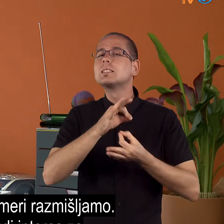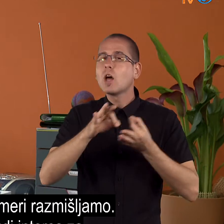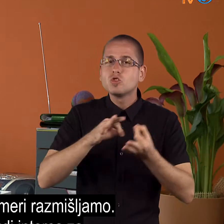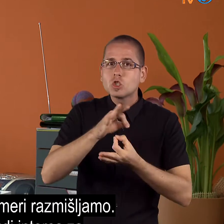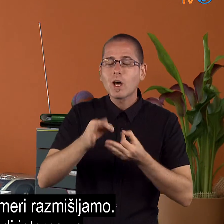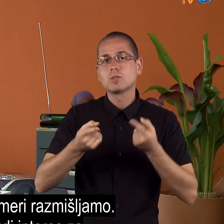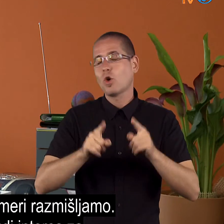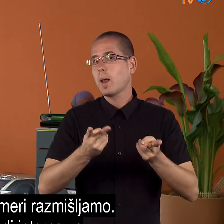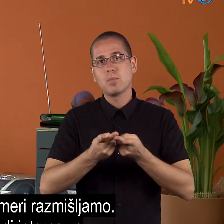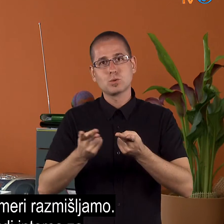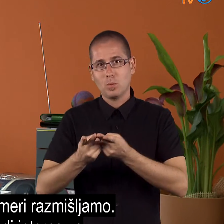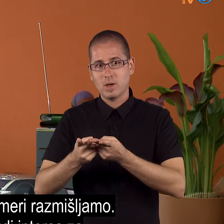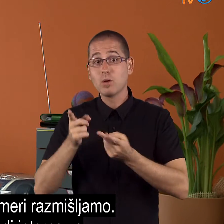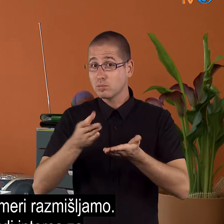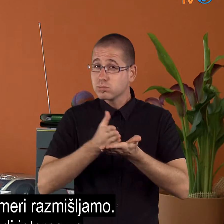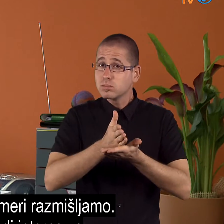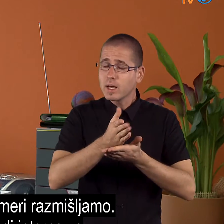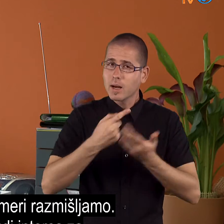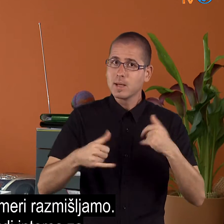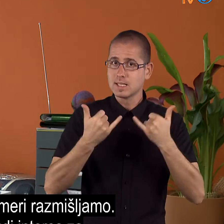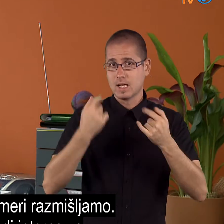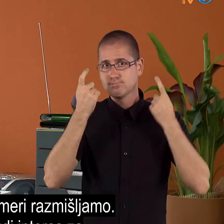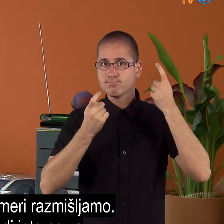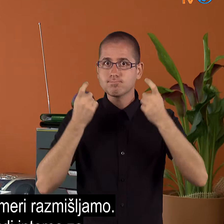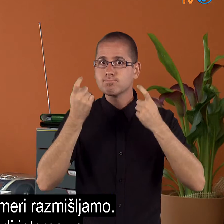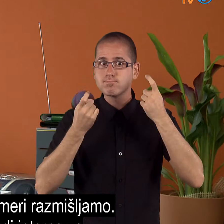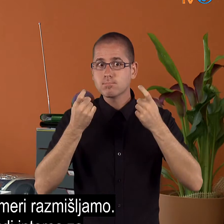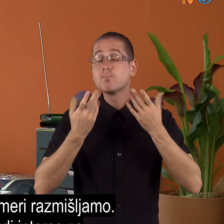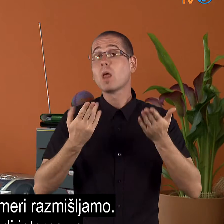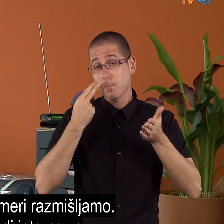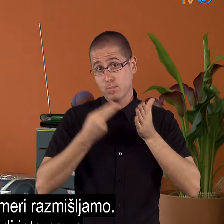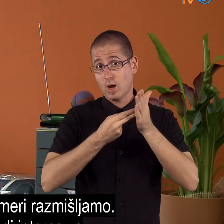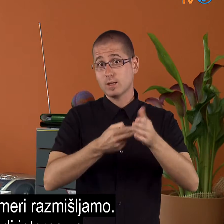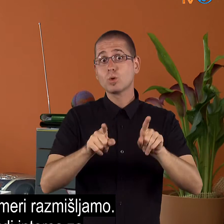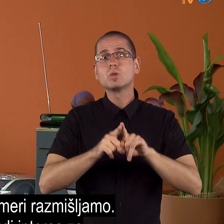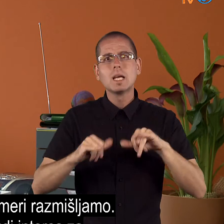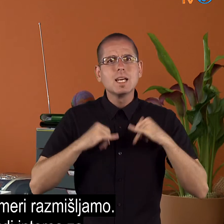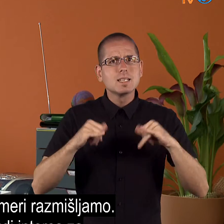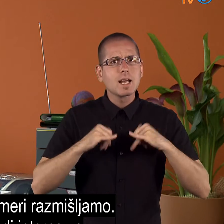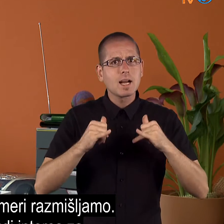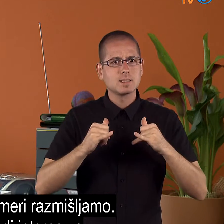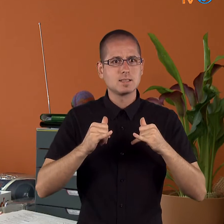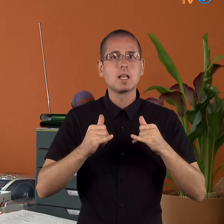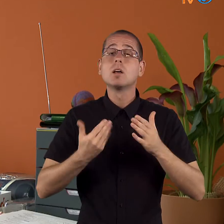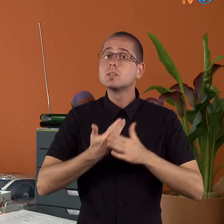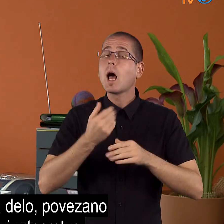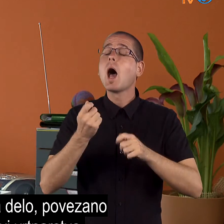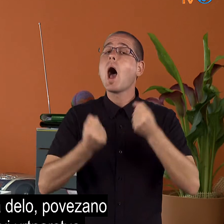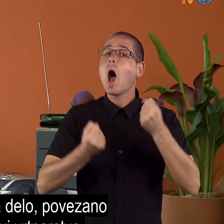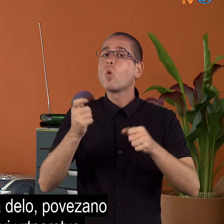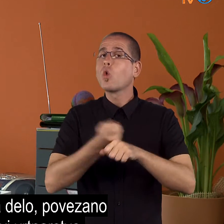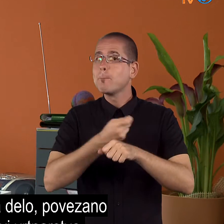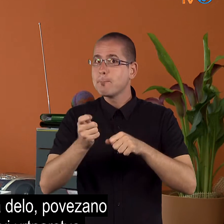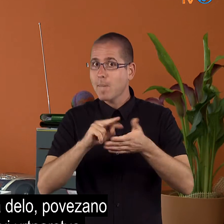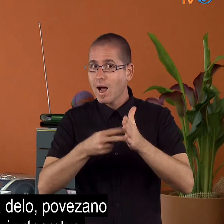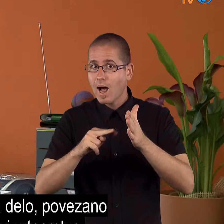slaščičarstvom ali kaj podobnega. In v tej smeri razmišljamo. Pokazal se je tudi interes bodisi za avtomehaniko